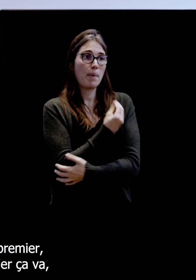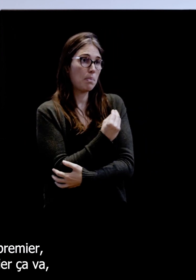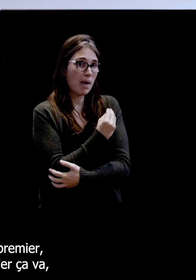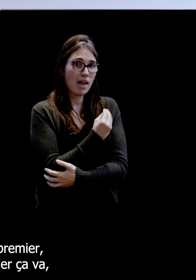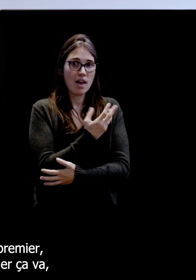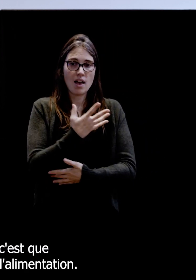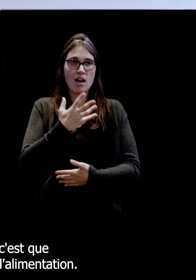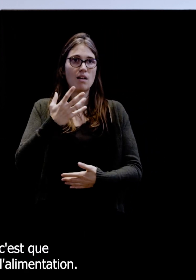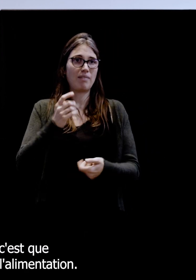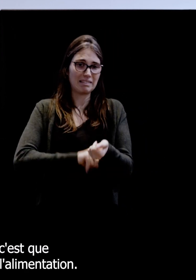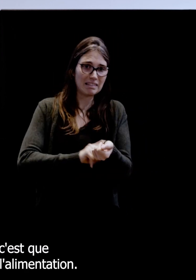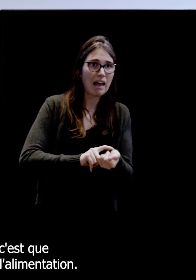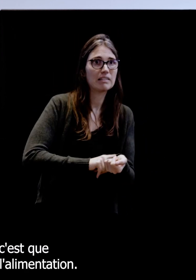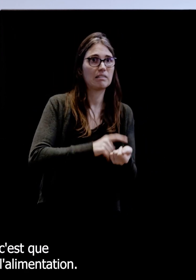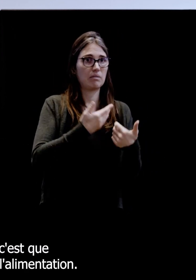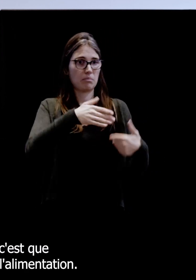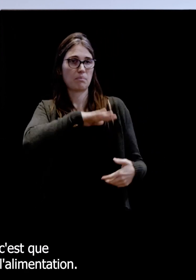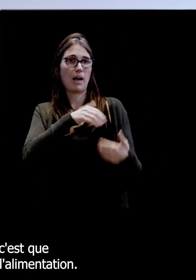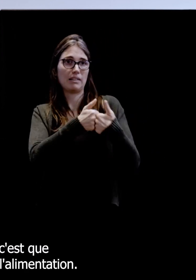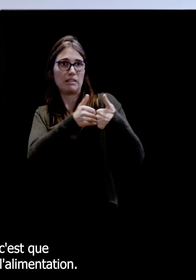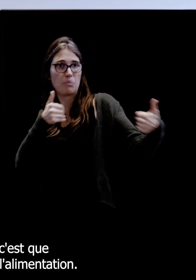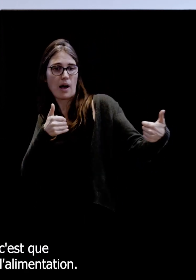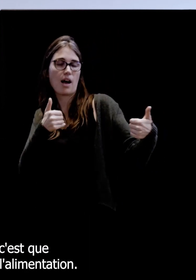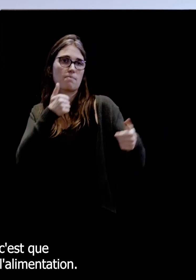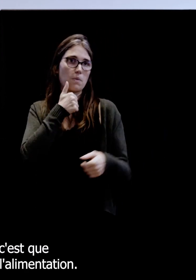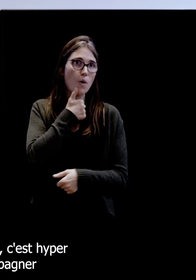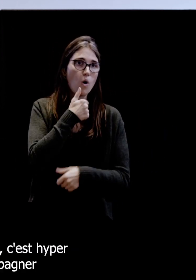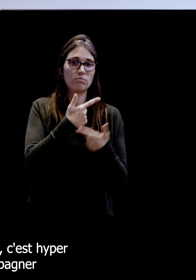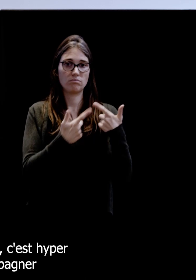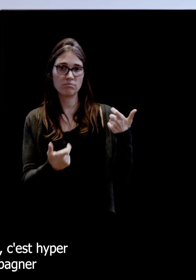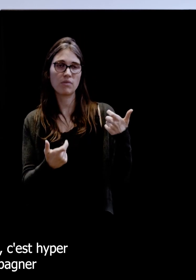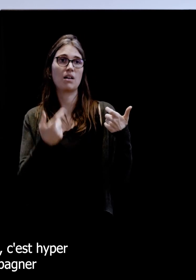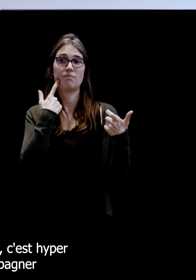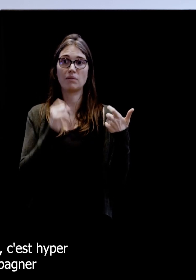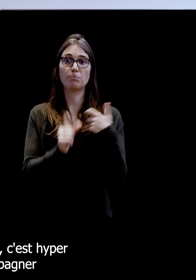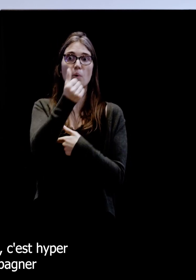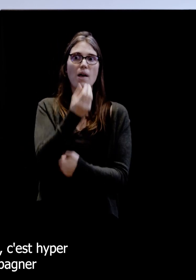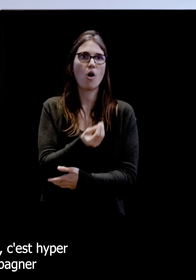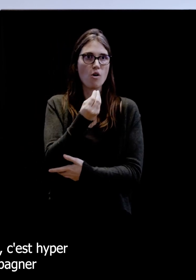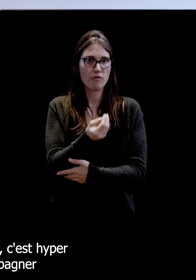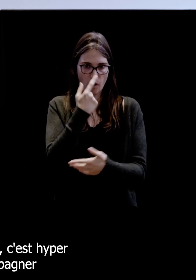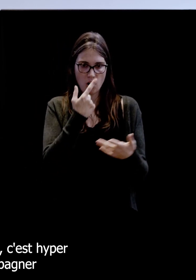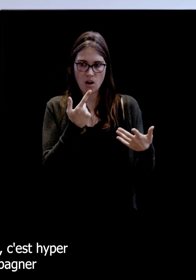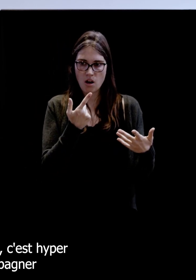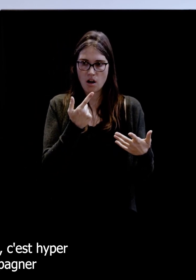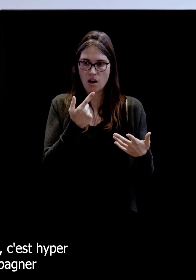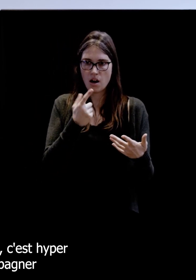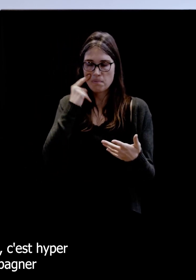quand c'est pas le premier, ça va, parce qu'on sait ce que c'est que le développement normal de l'alimentation. Mais quand c'est le premier, c'est hyper dur